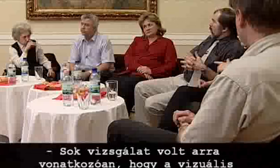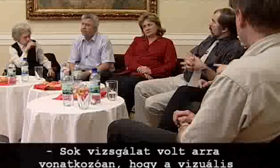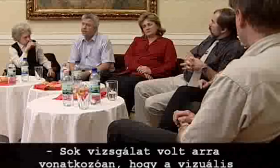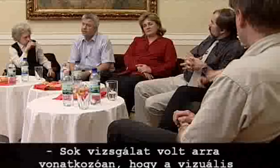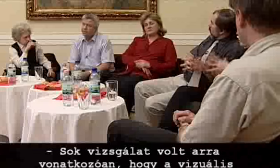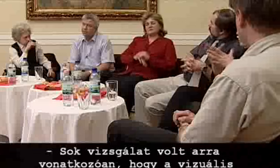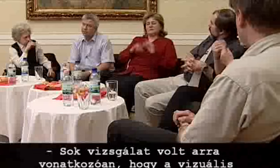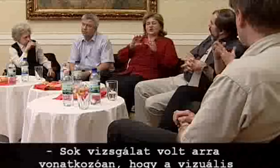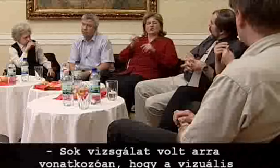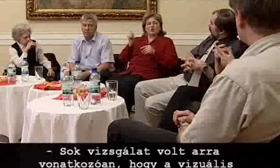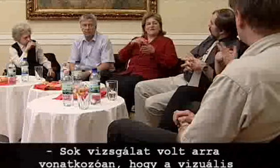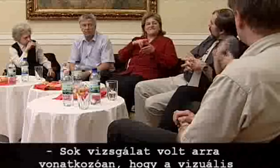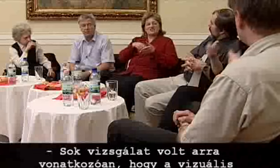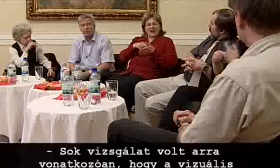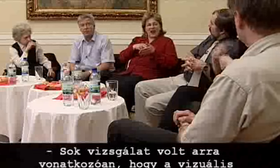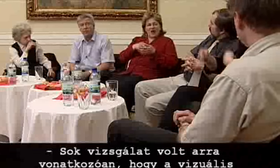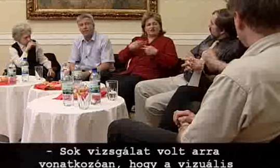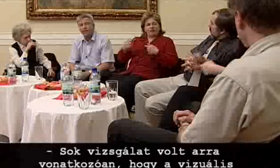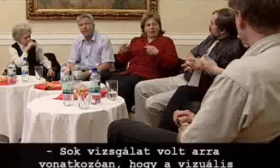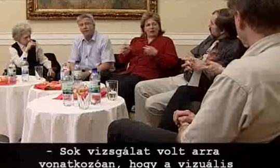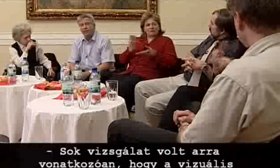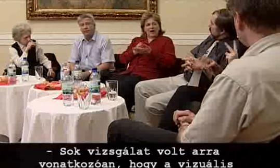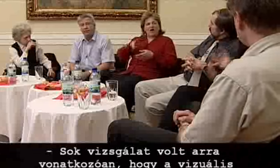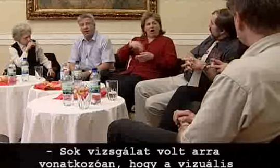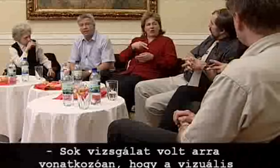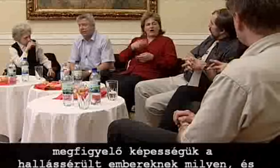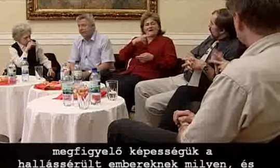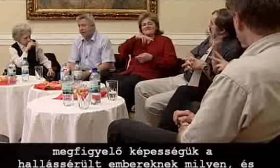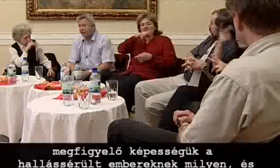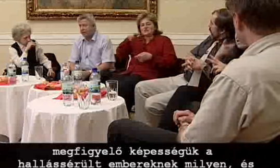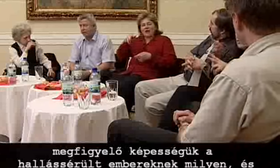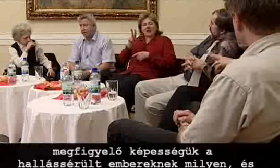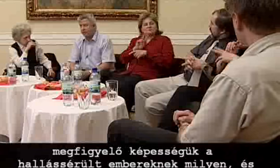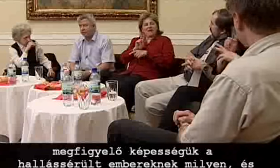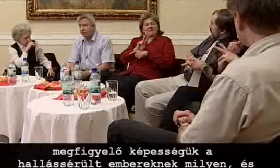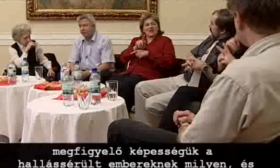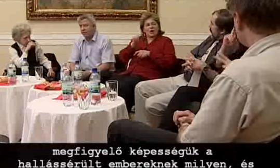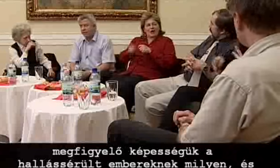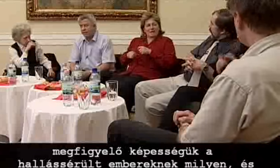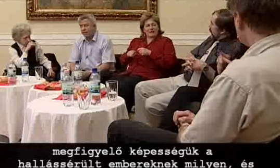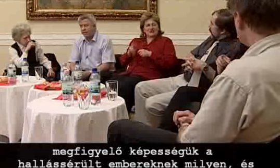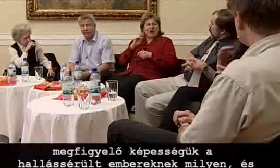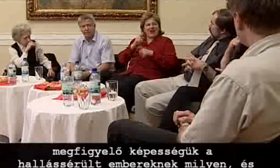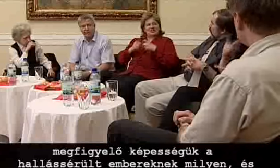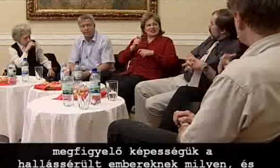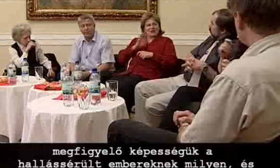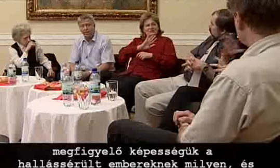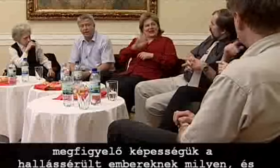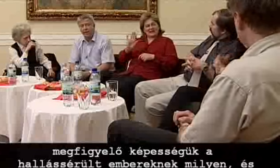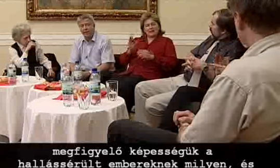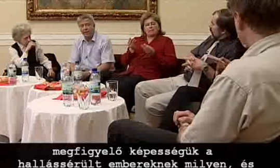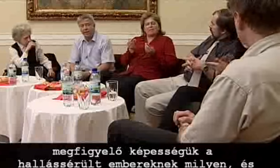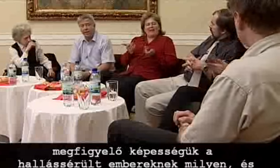Sok vizsgálat folyt arra vonatkozóan, hogy a vizuális megfigyelőképességük a hallásérült embereknek